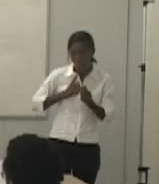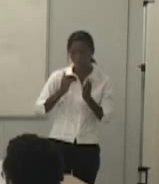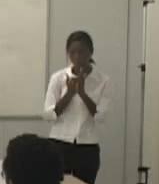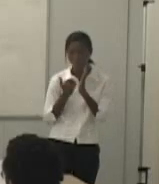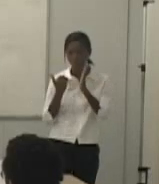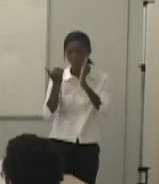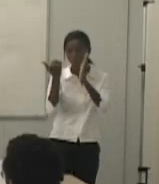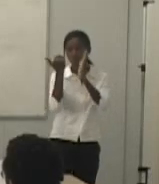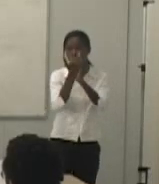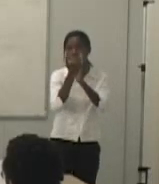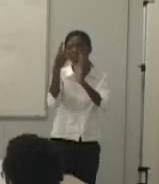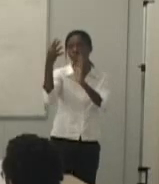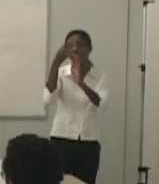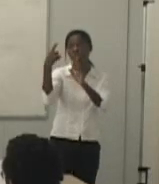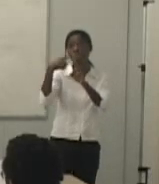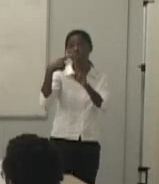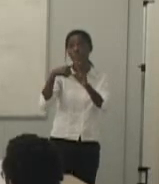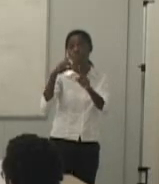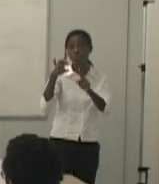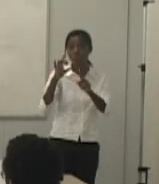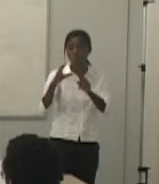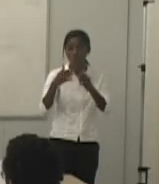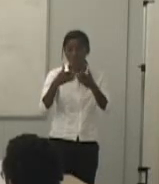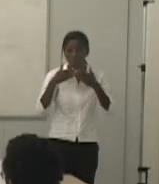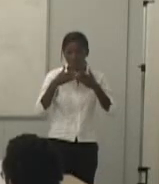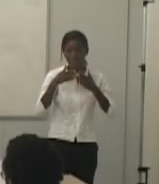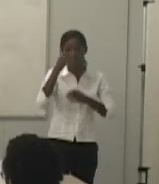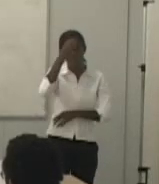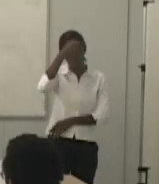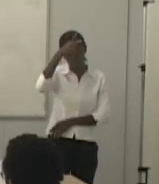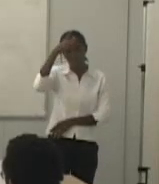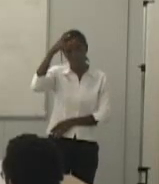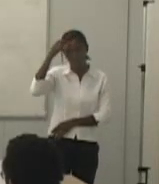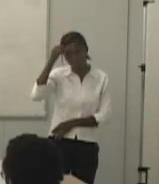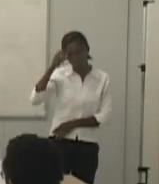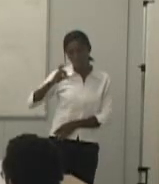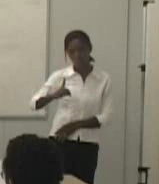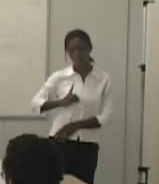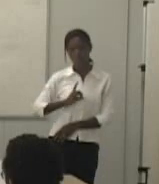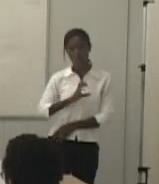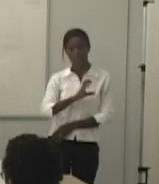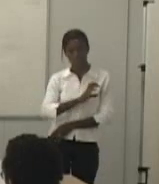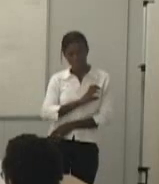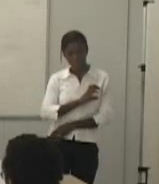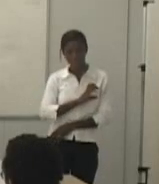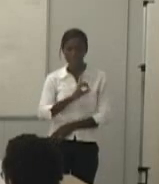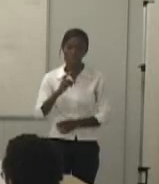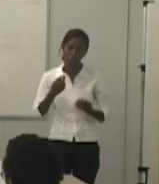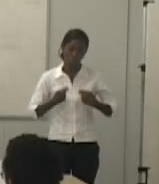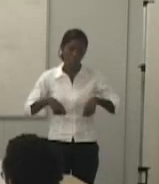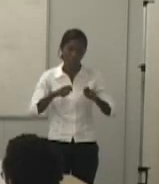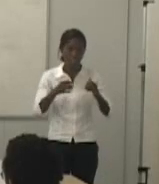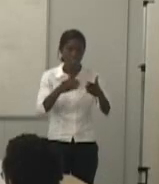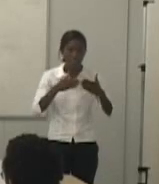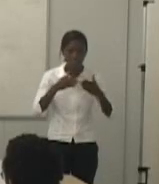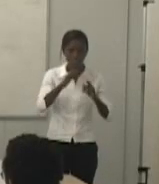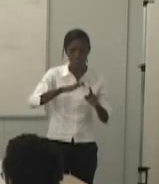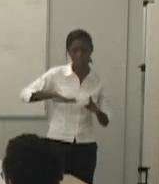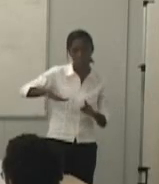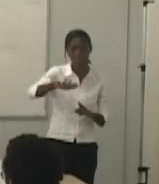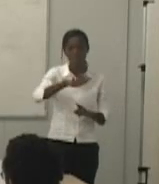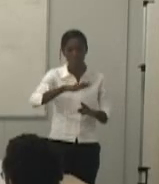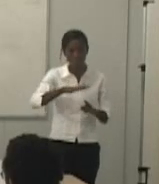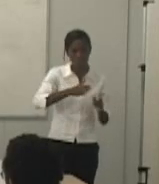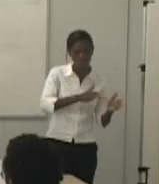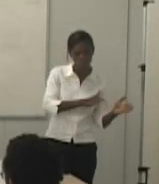prédio é porque o andar só exigiria licença da Prefeitura de Duque de Caxias e não mais a licença ambiental bem nesse meio